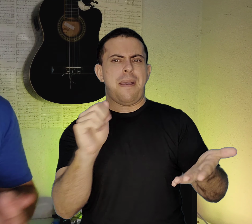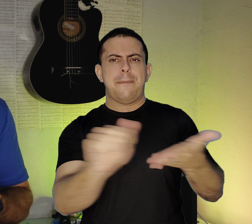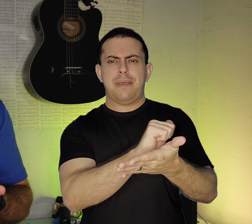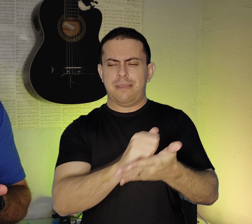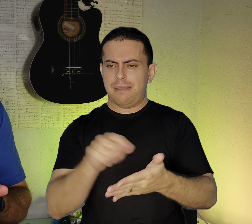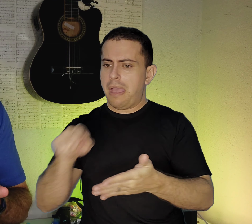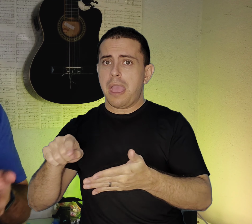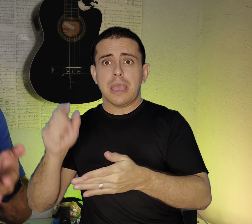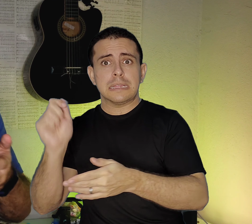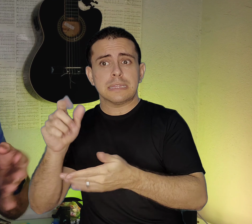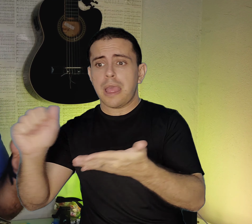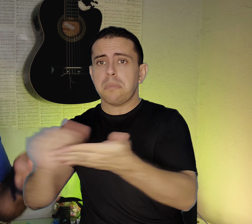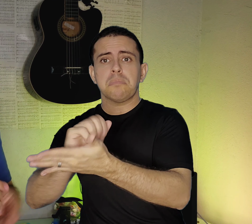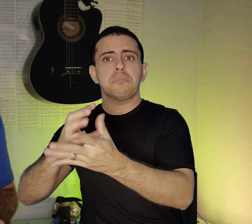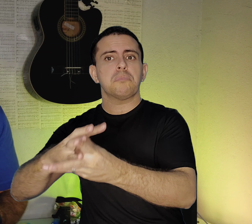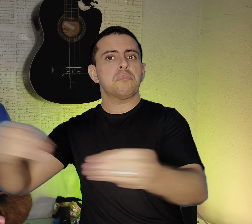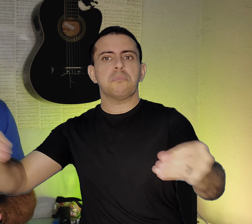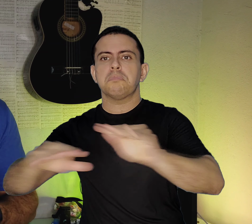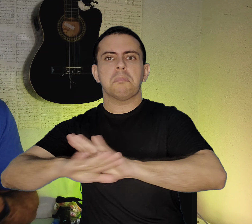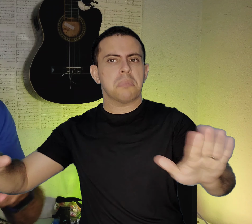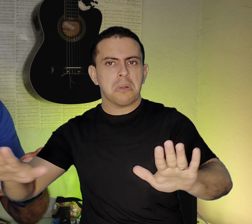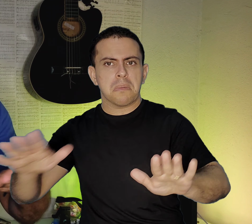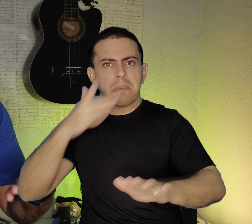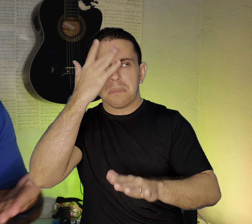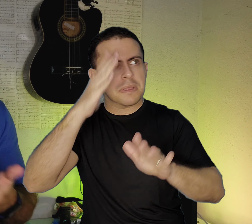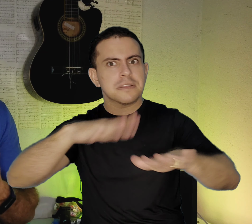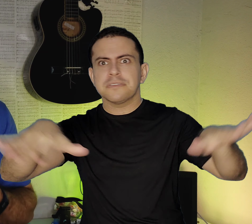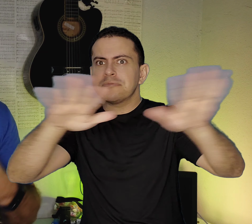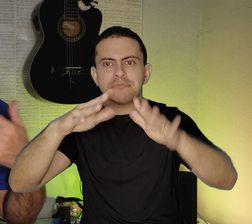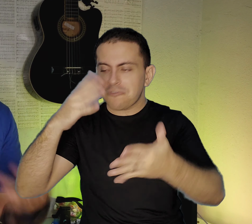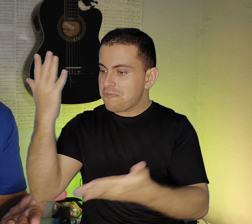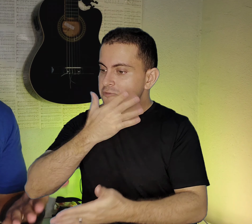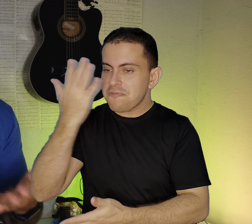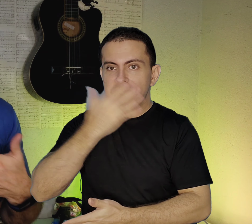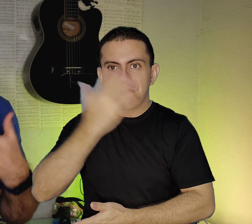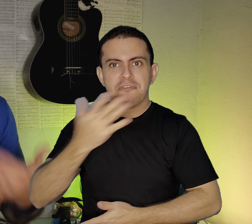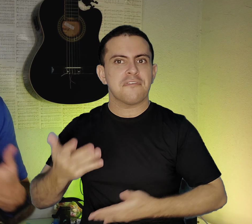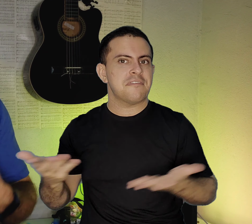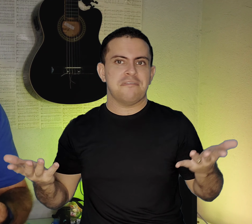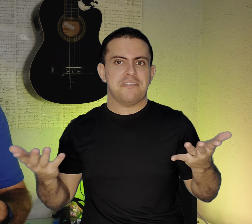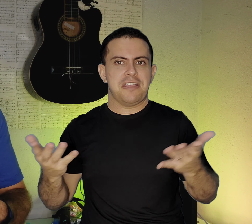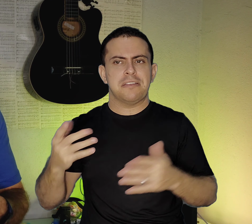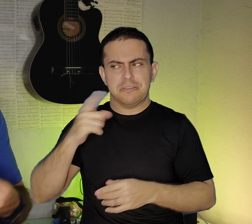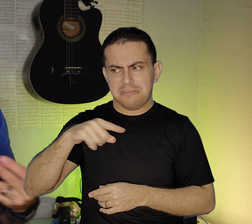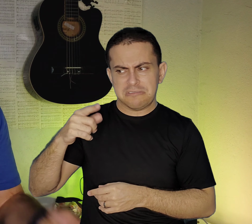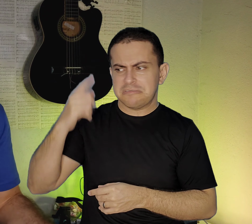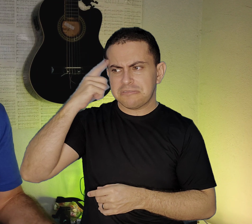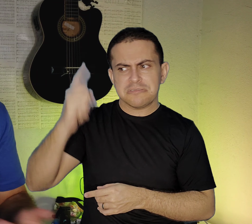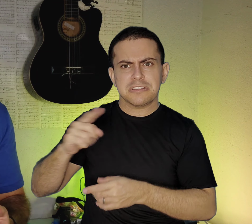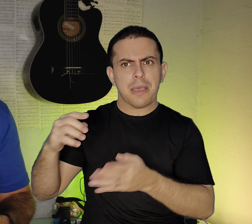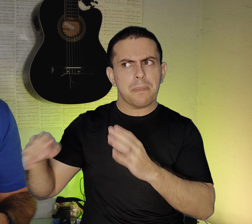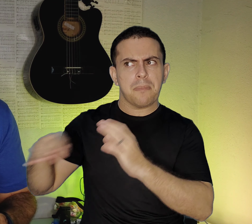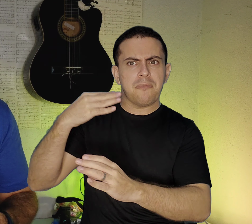simplesmente não aparece nada E você apaga para todo mundo e simplesmente não aparece nada Quem não viu não vai ver que você